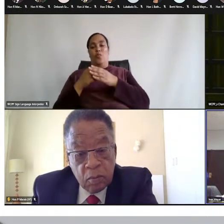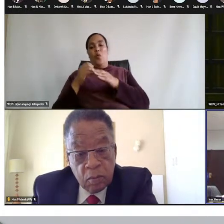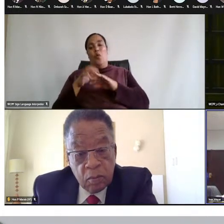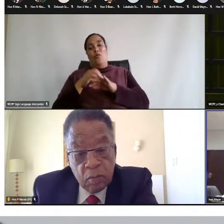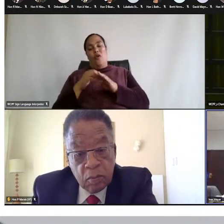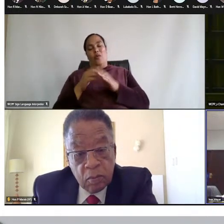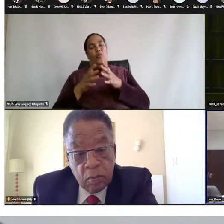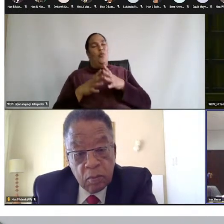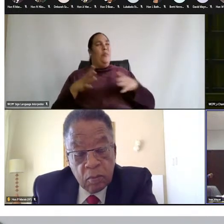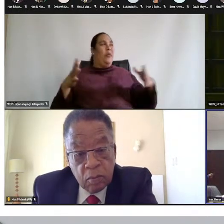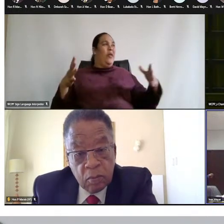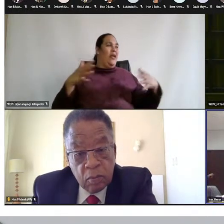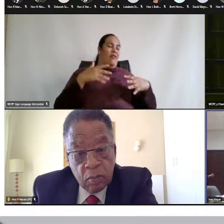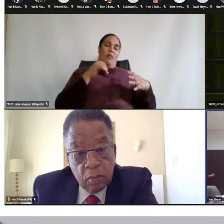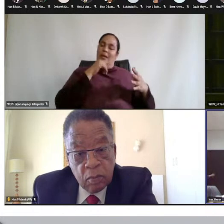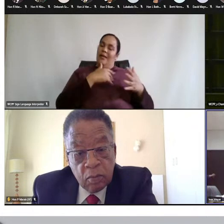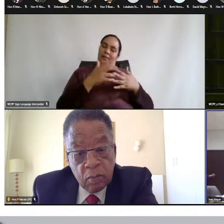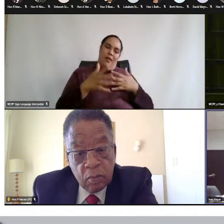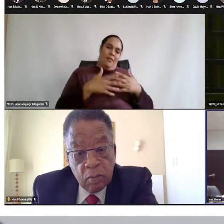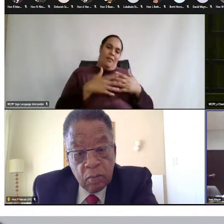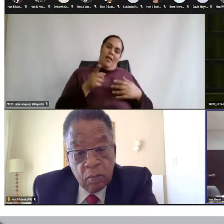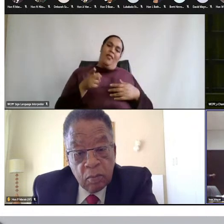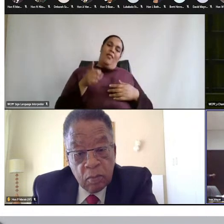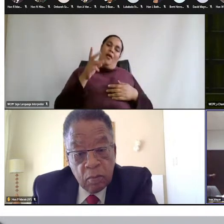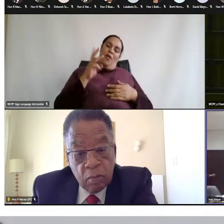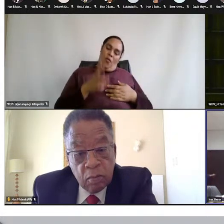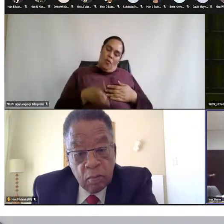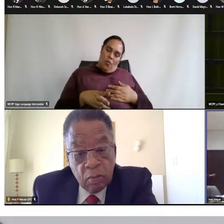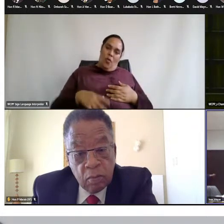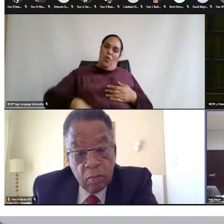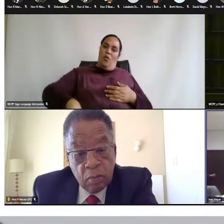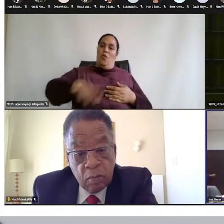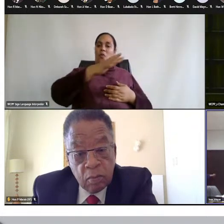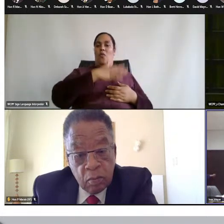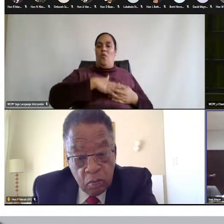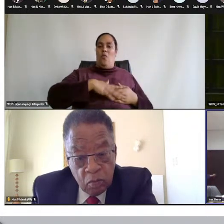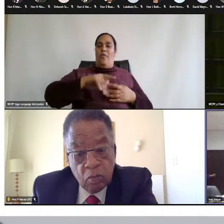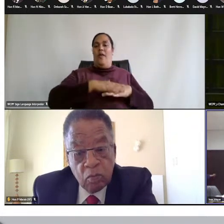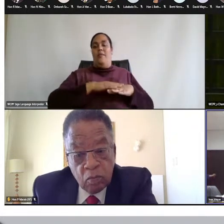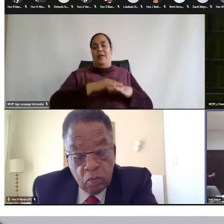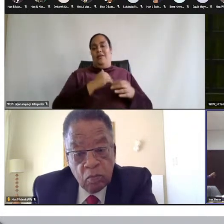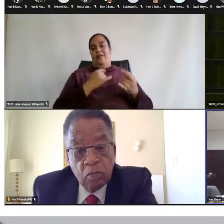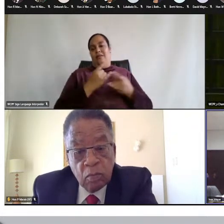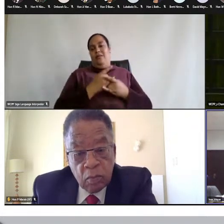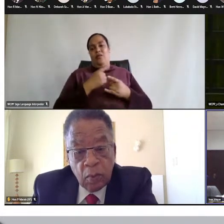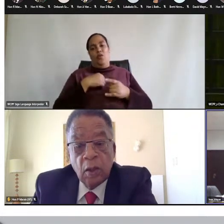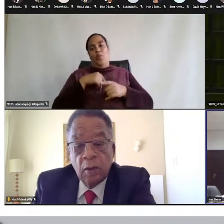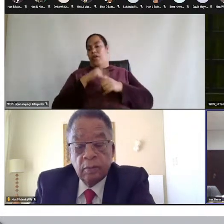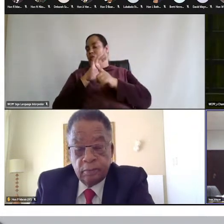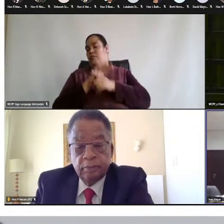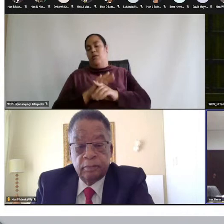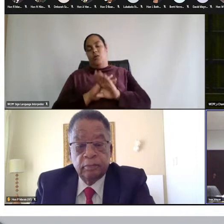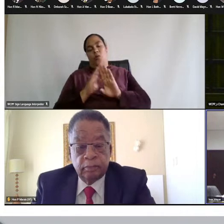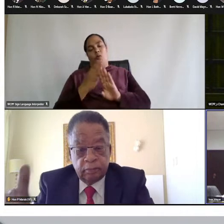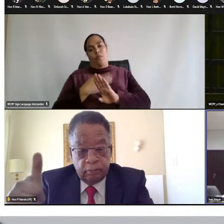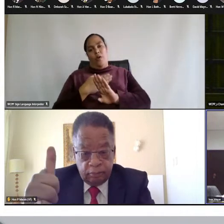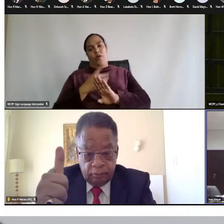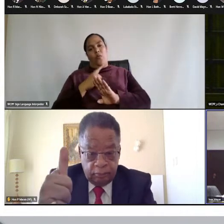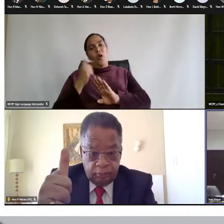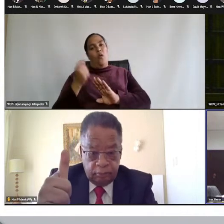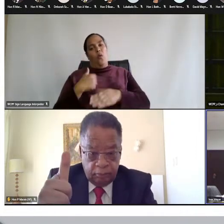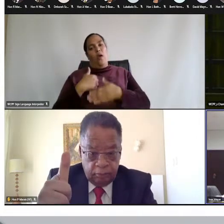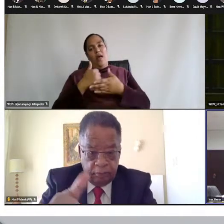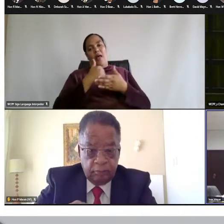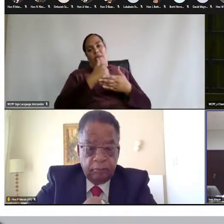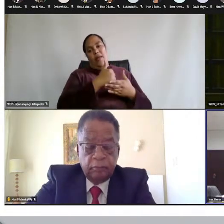boer, ongeag daar, hulle word almal op daardie basis gehelp. So as geen diskriminasie nie, almal word baie mooi gehelp. Ek